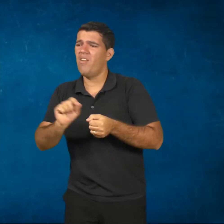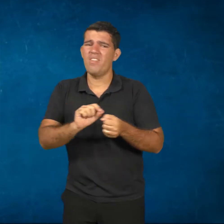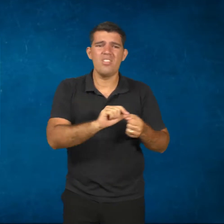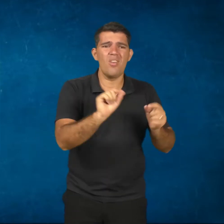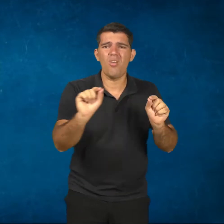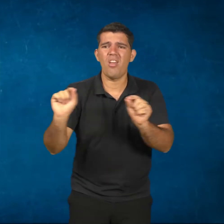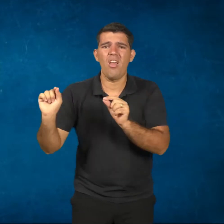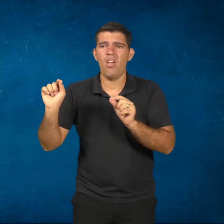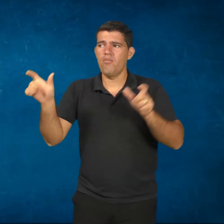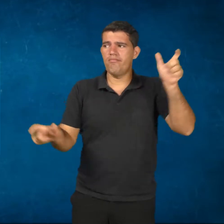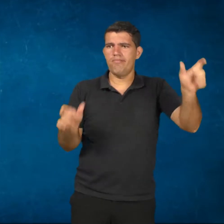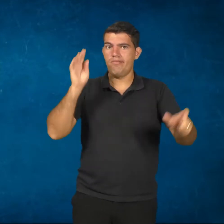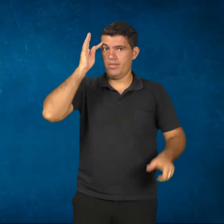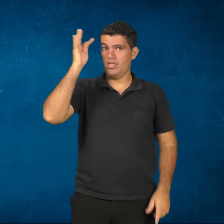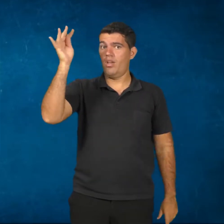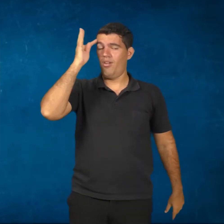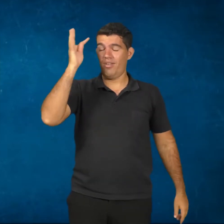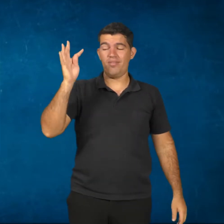teóricos estão